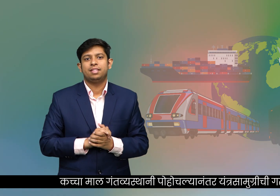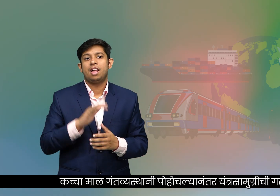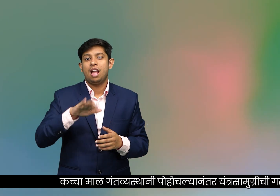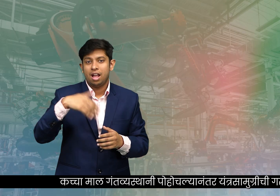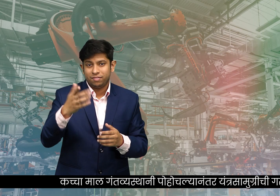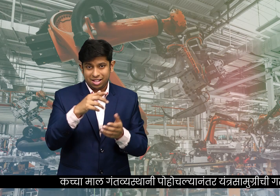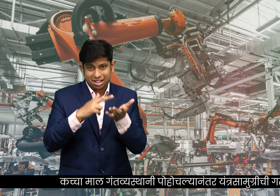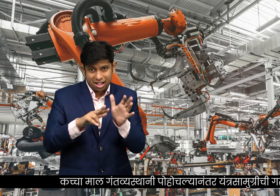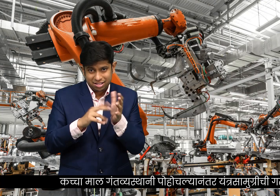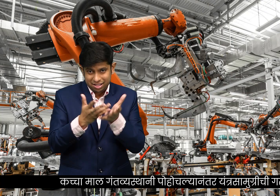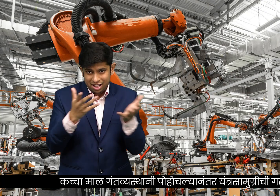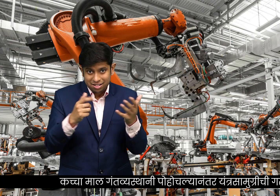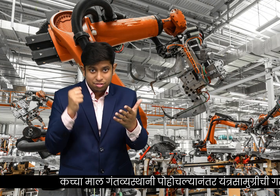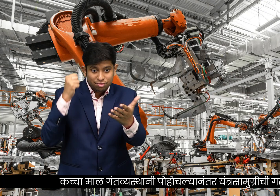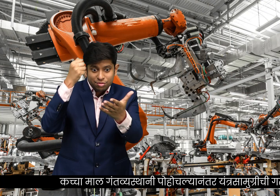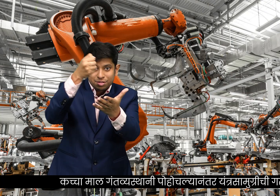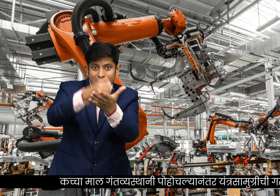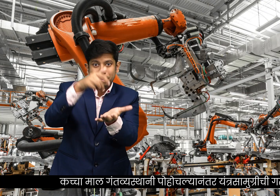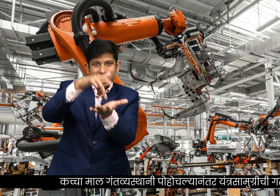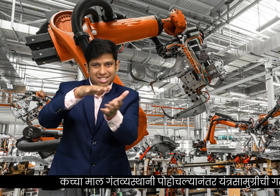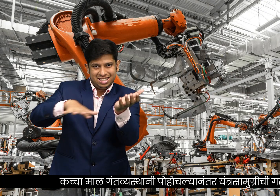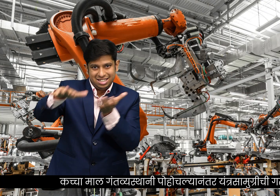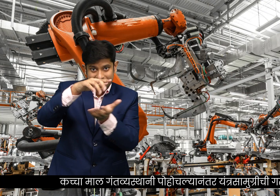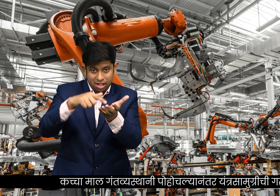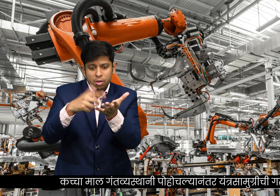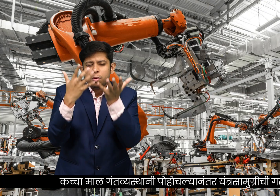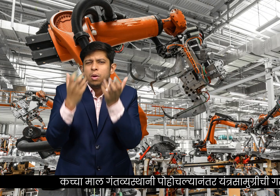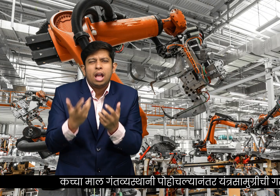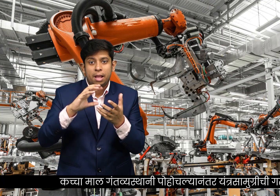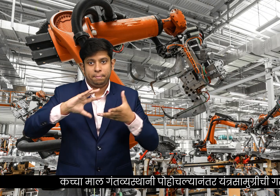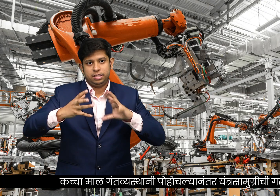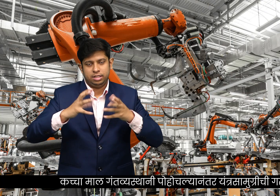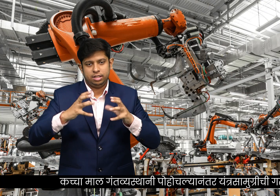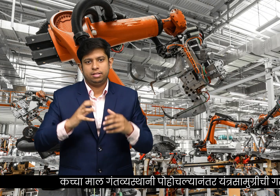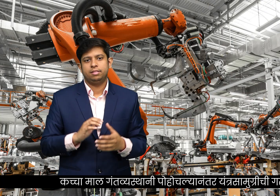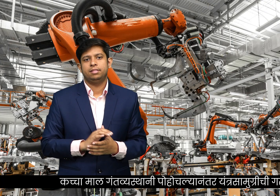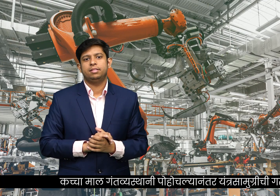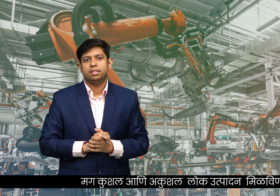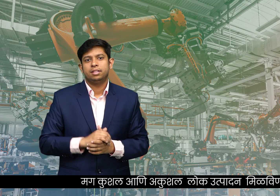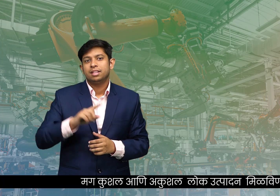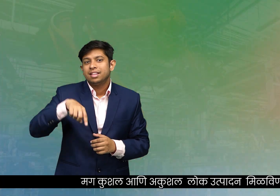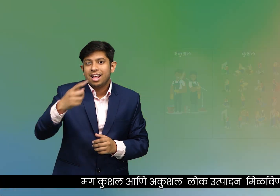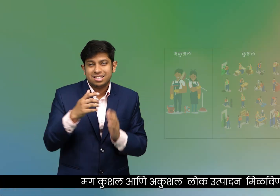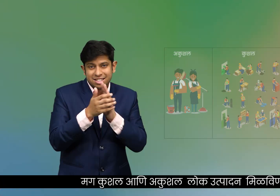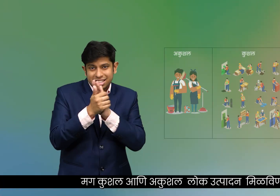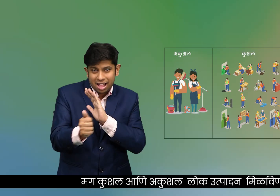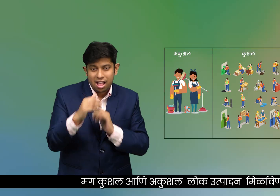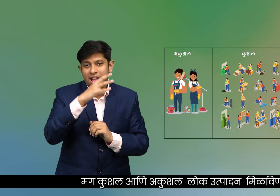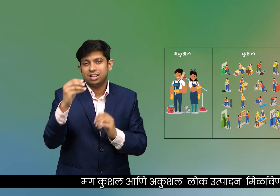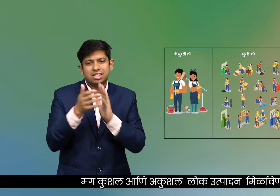कच्चा माल गंतव्यस्थानी पोचल्यानंतर यंत्र सामुग्रीची गरज भासते. मग कुशल आणि अकुशल